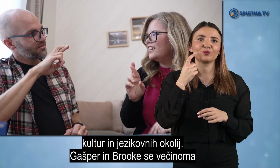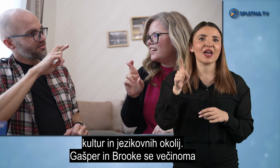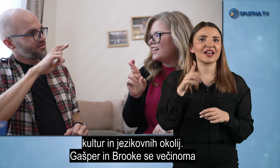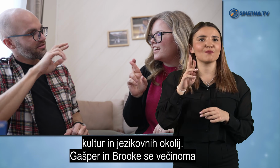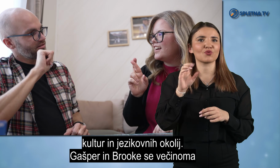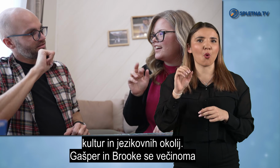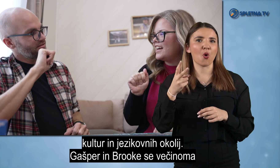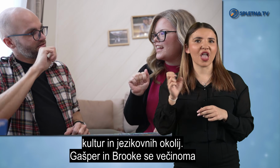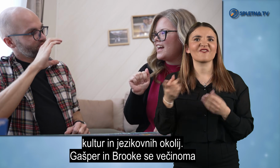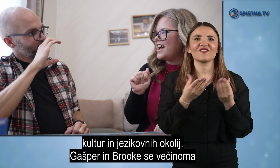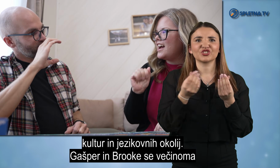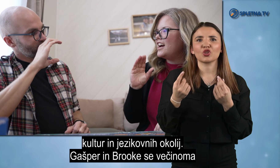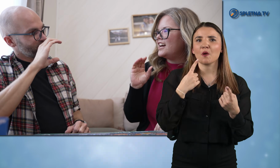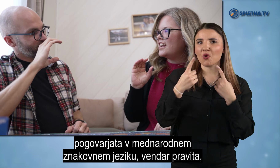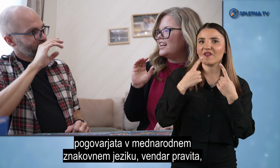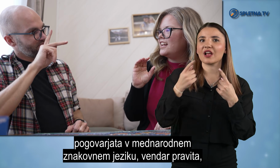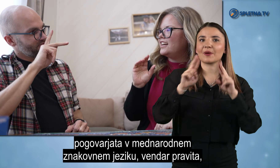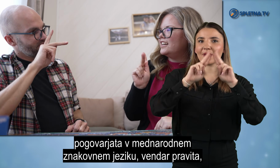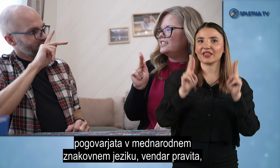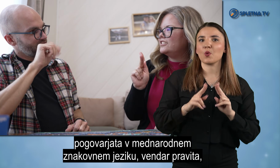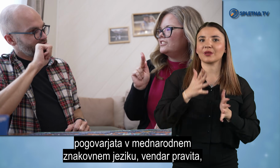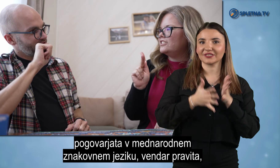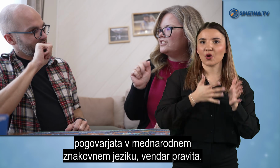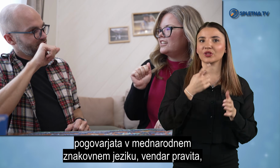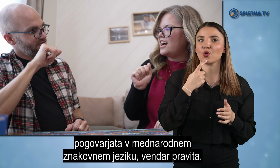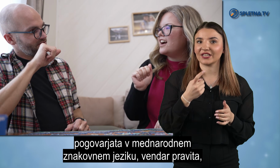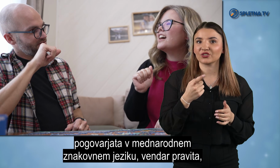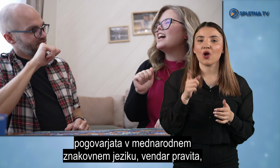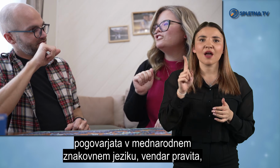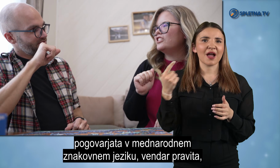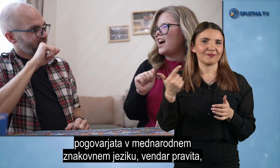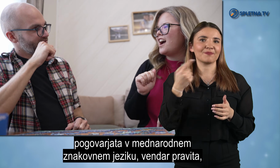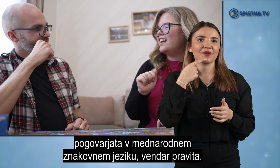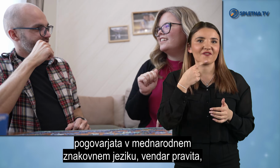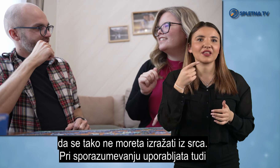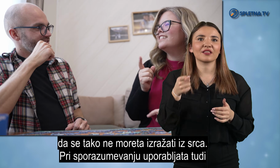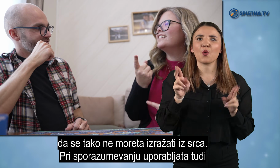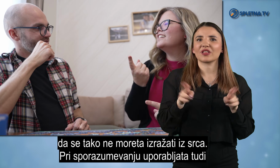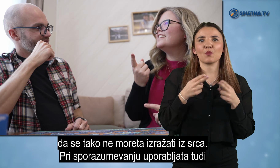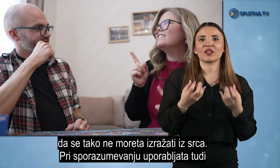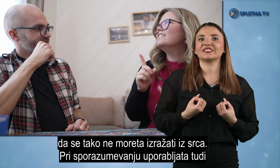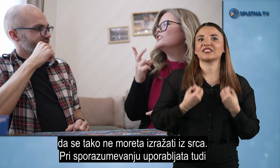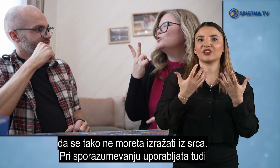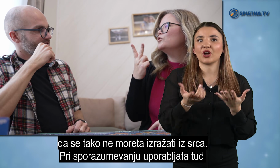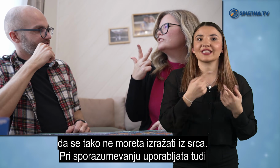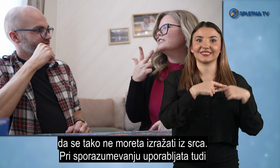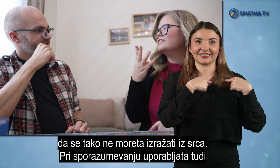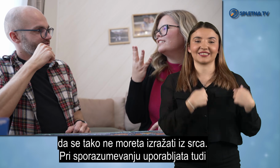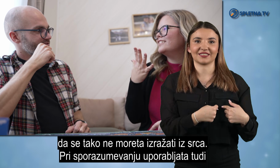Gašper in Brooke se večinoma pogovarjata v mednarodnem znakovnem jeziku, vendar pravita, da se tako ne moreta izražati iz